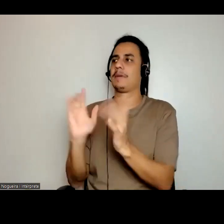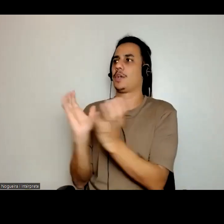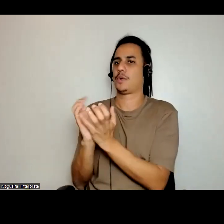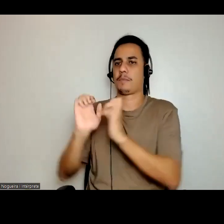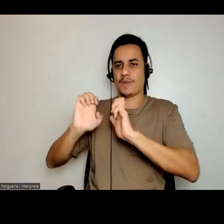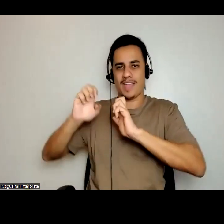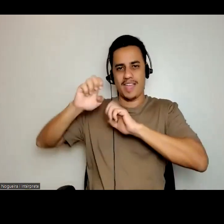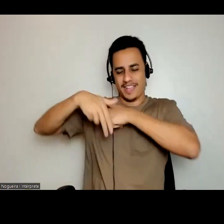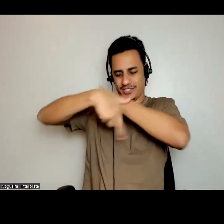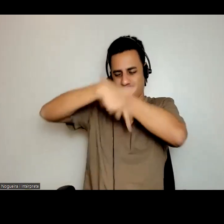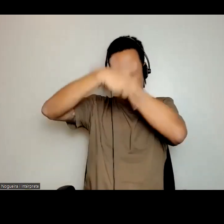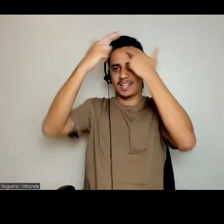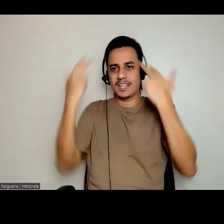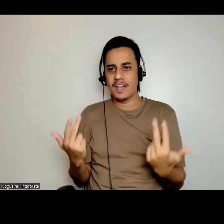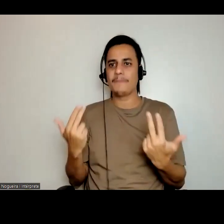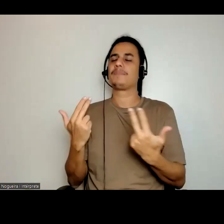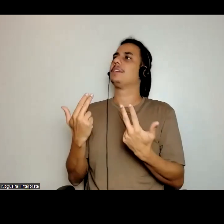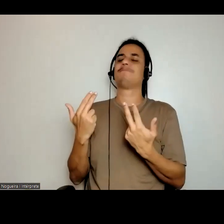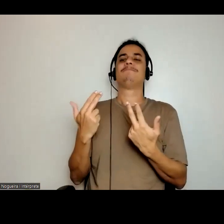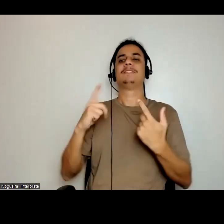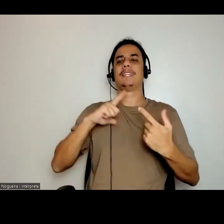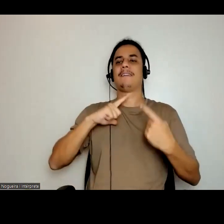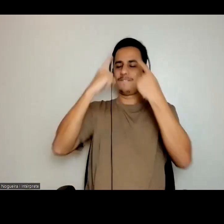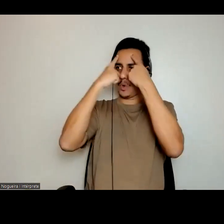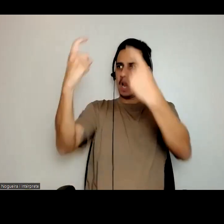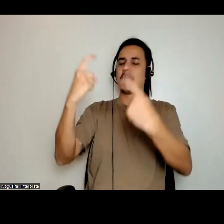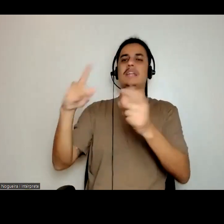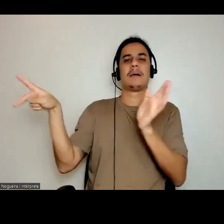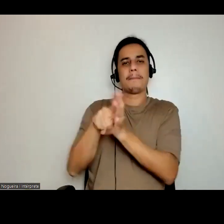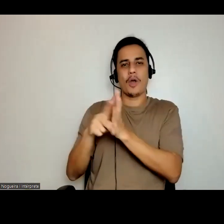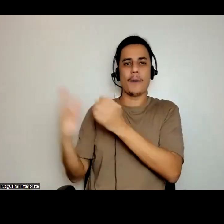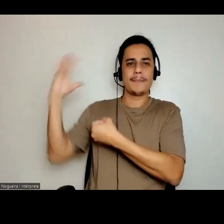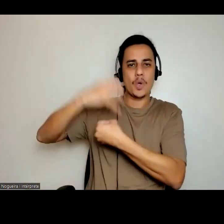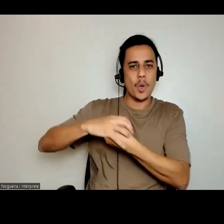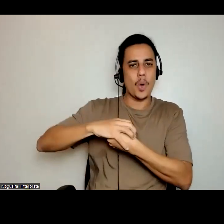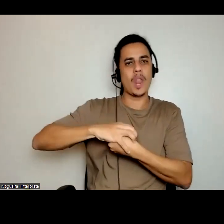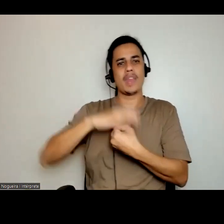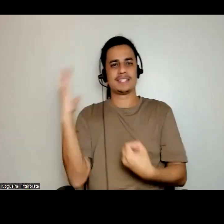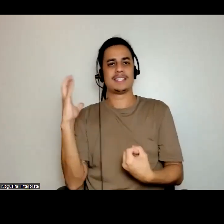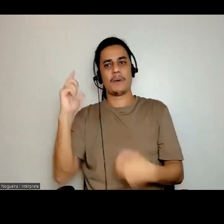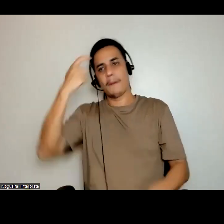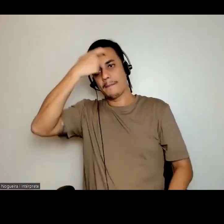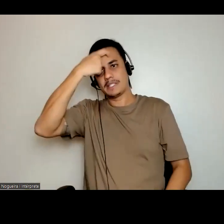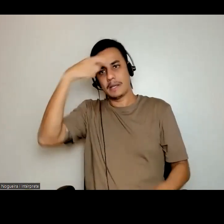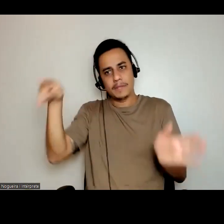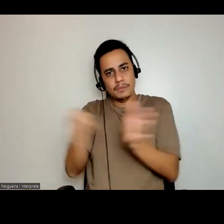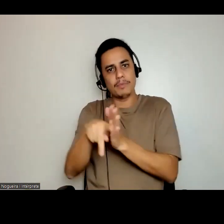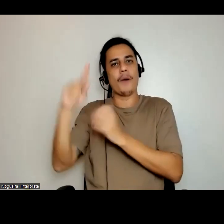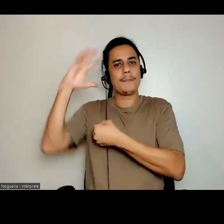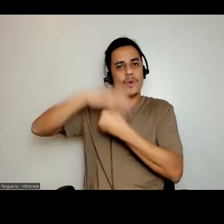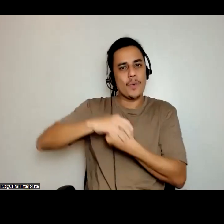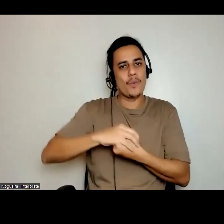interrompida pela violência da colonização ou da permanência do pensamento colonial após esse marco histórico,